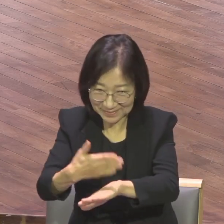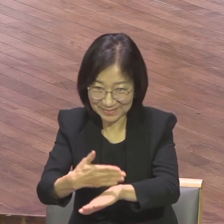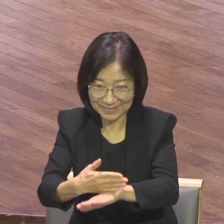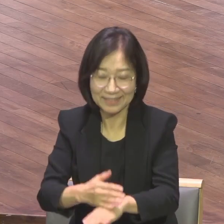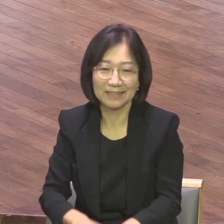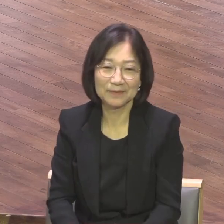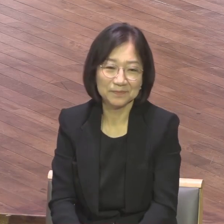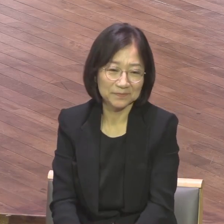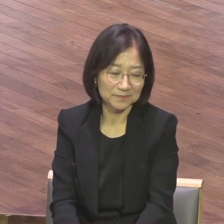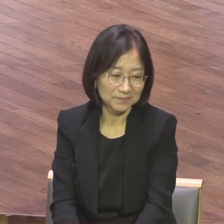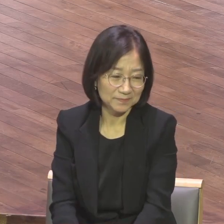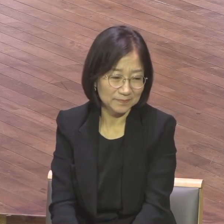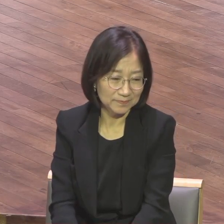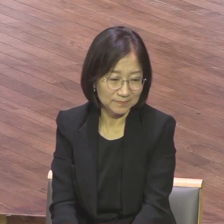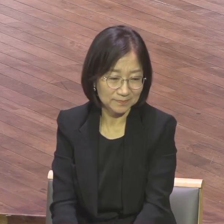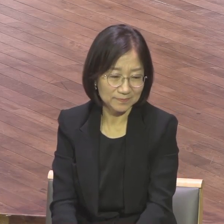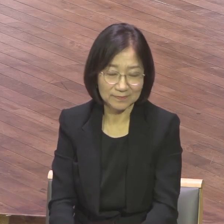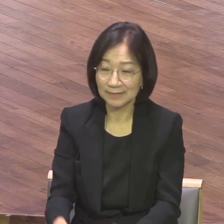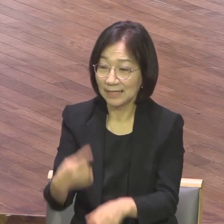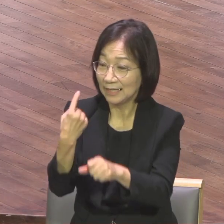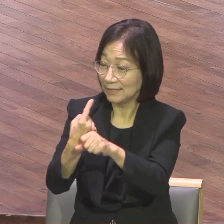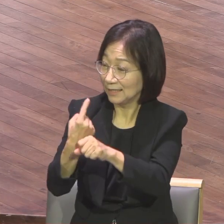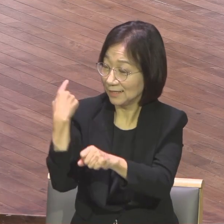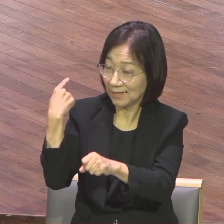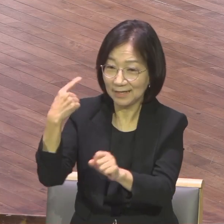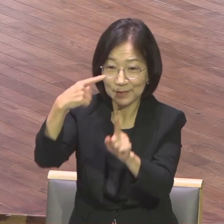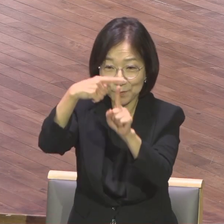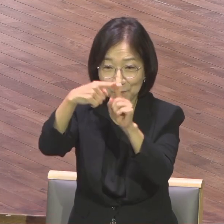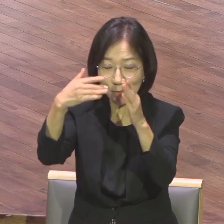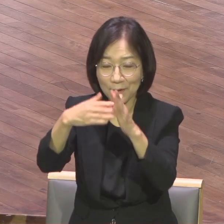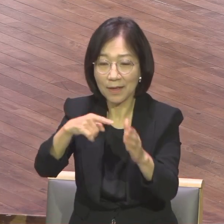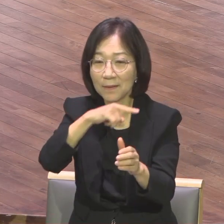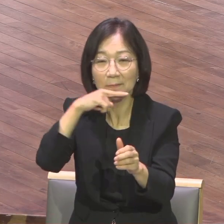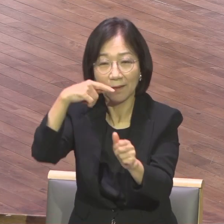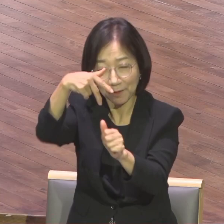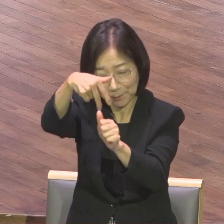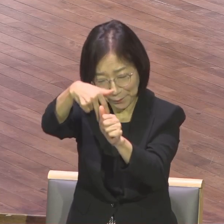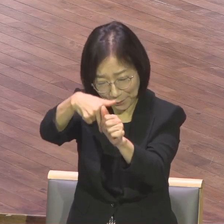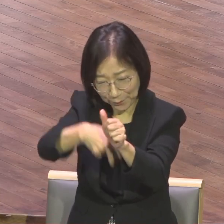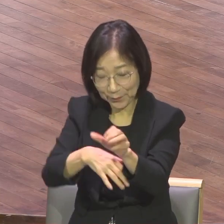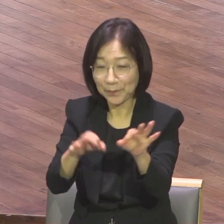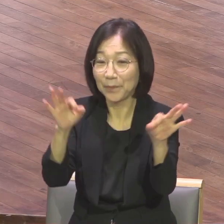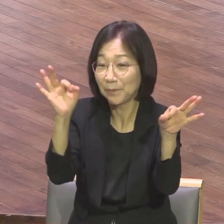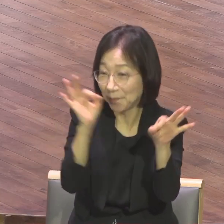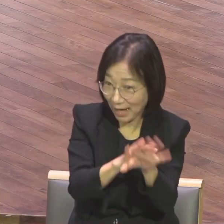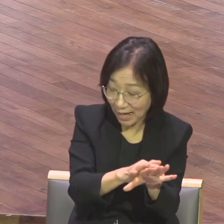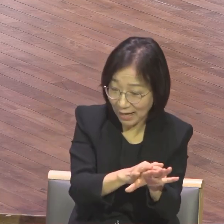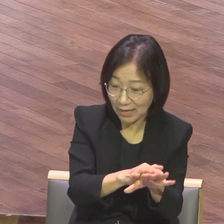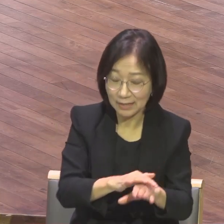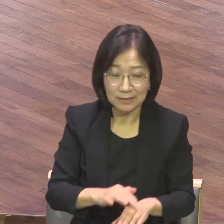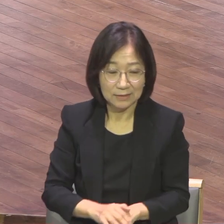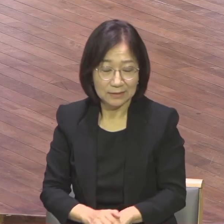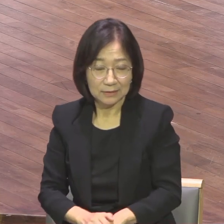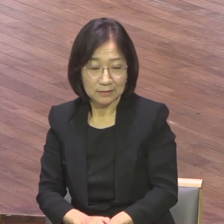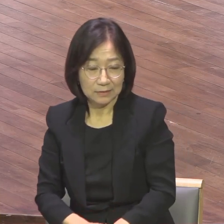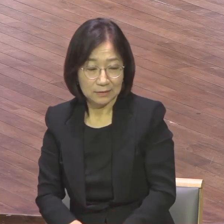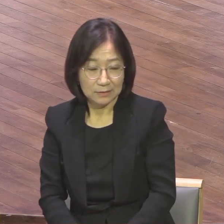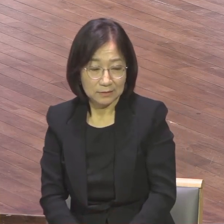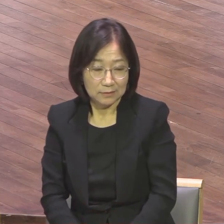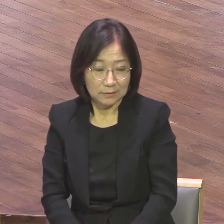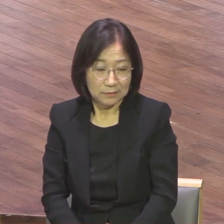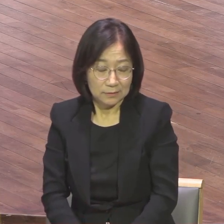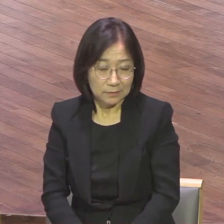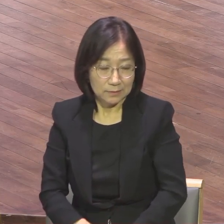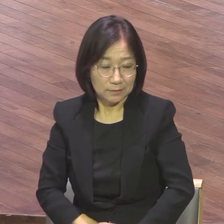우리가 작년 본당 헌당을 원년으로 맞이하면서 이제 하나님께 본당